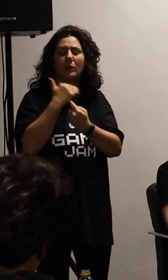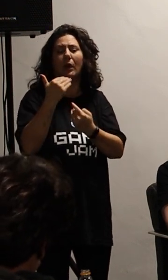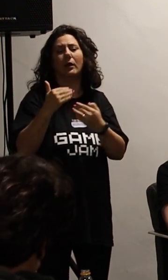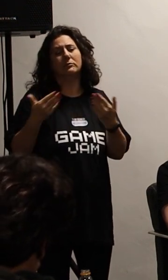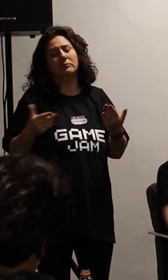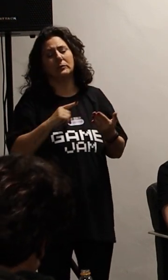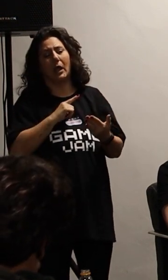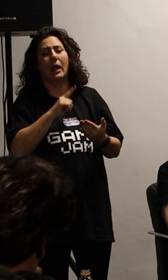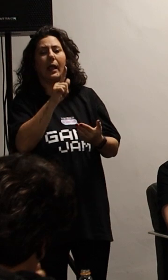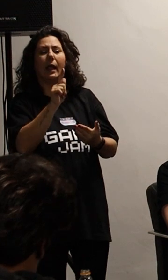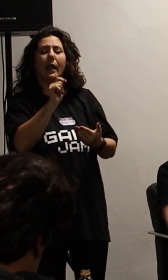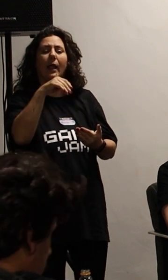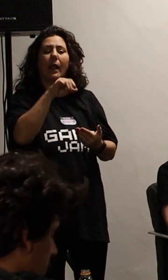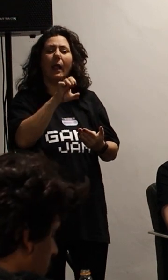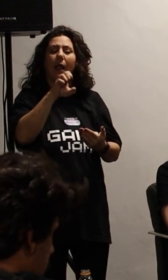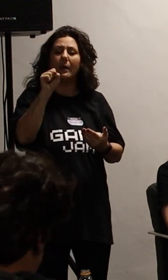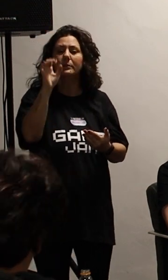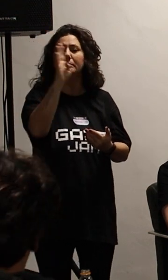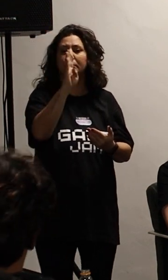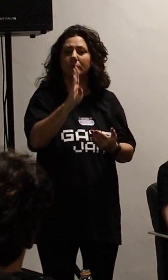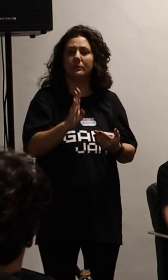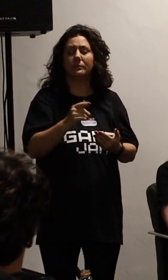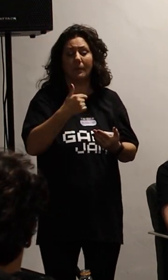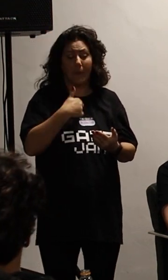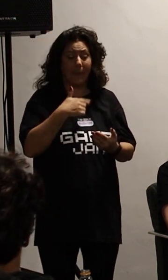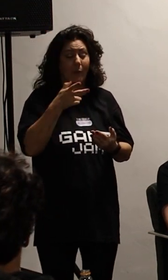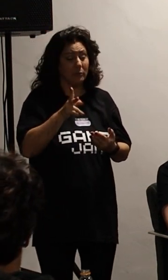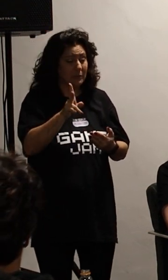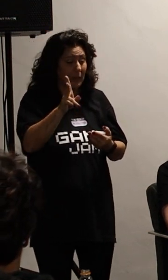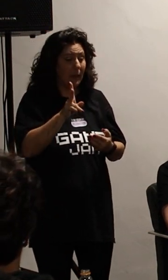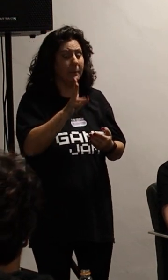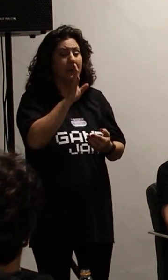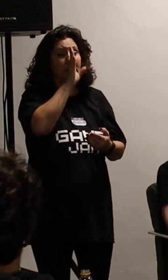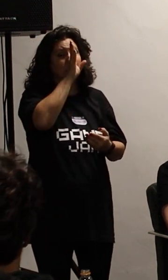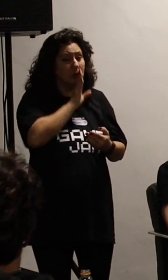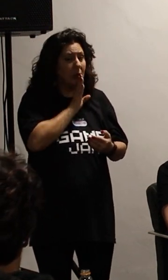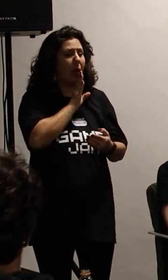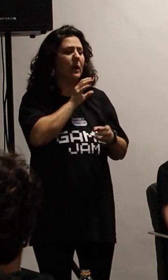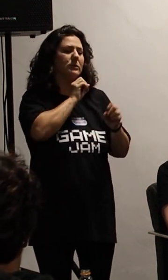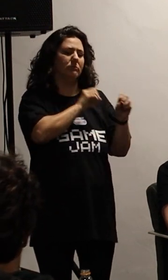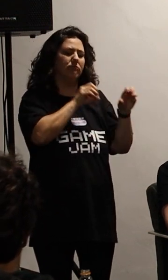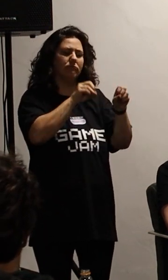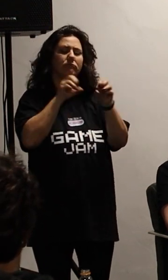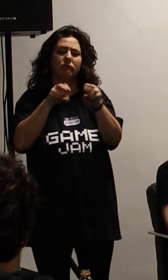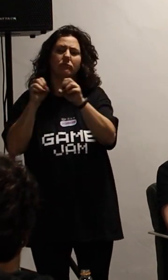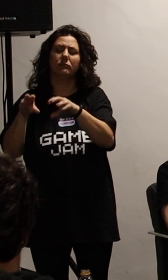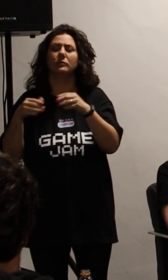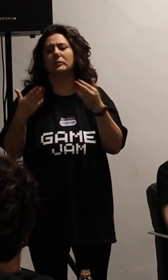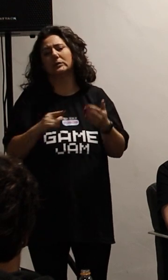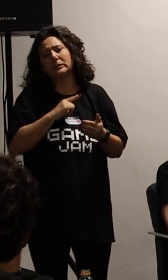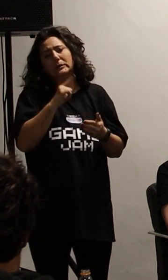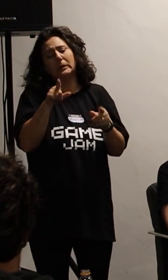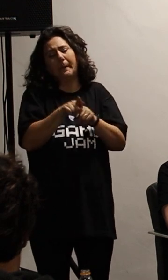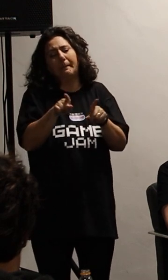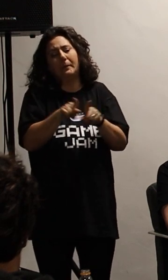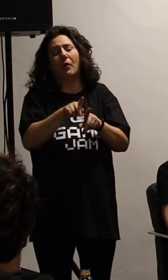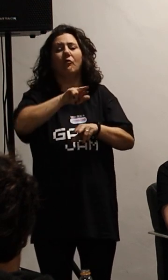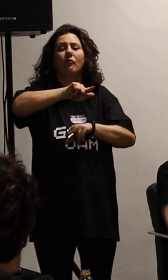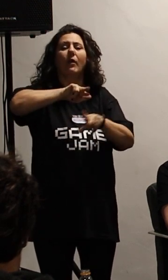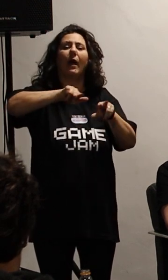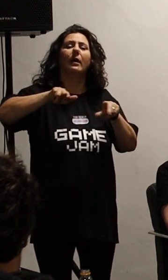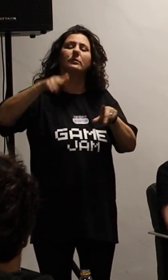qual eu faço parte. Constantemente eu estou dando mentoria gratuita lá. Tem um site deles e tem uma série